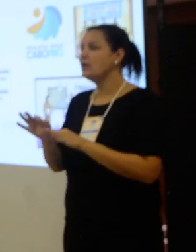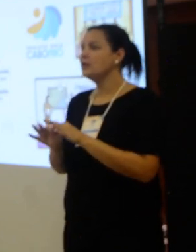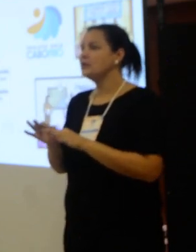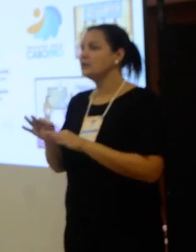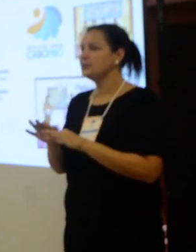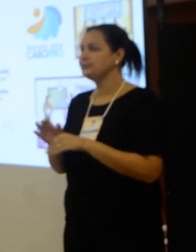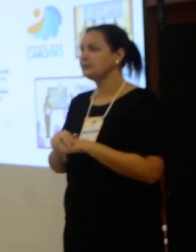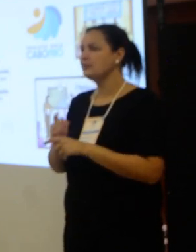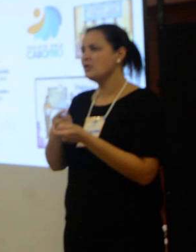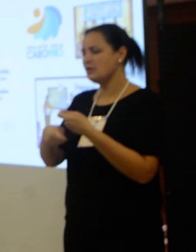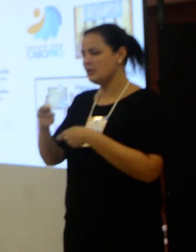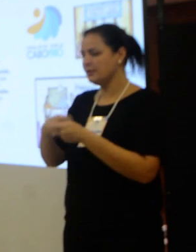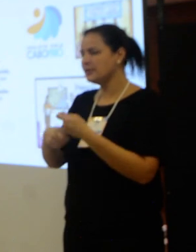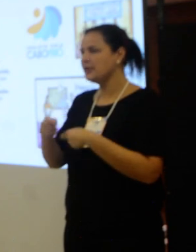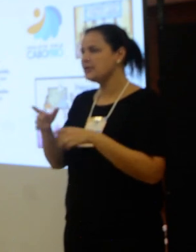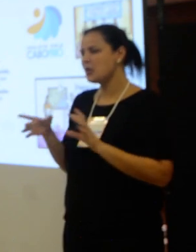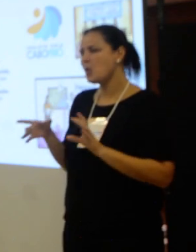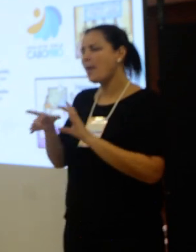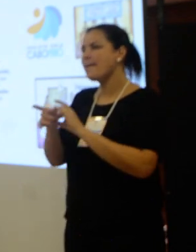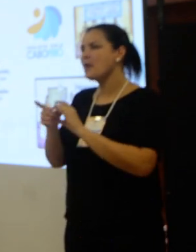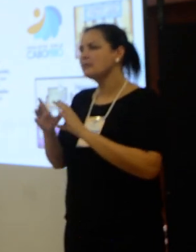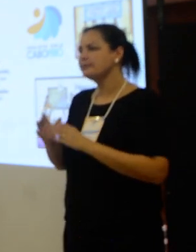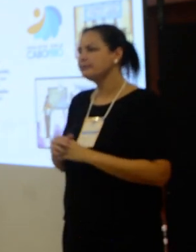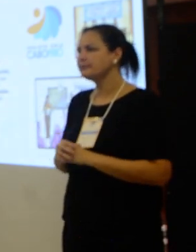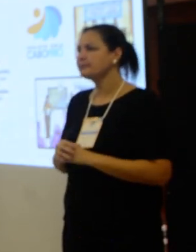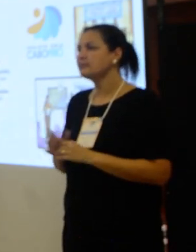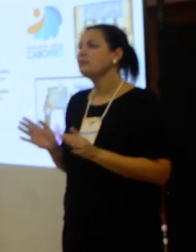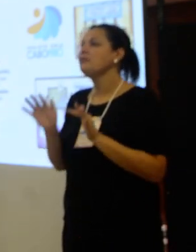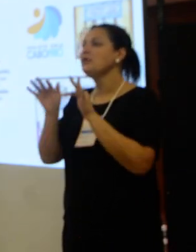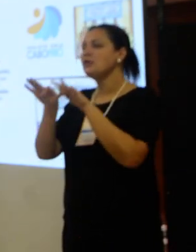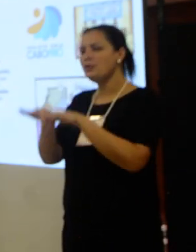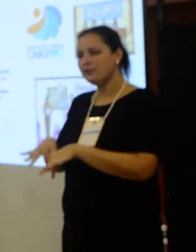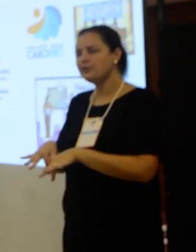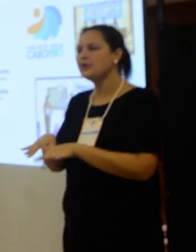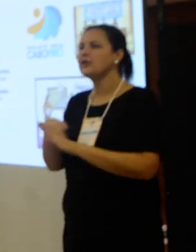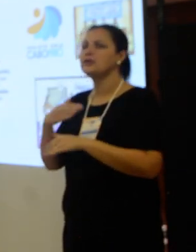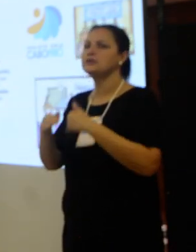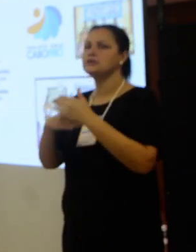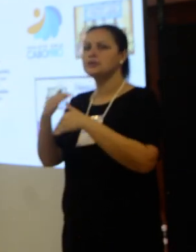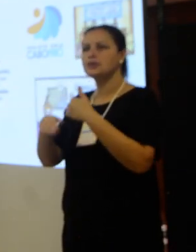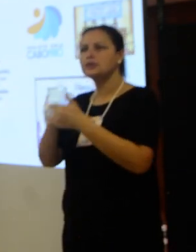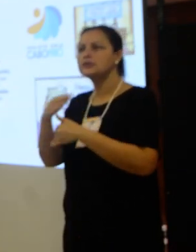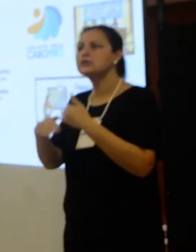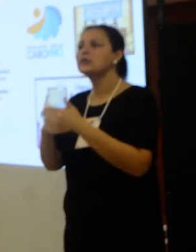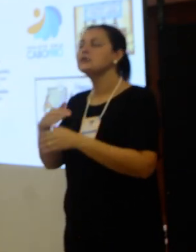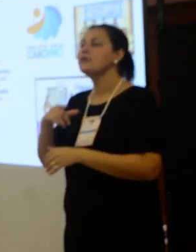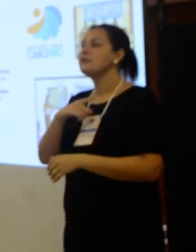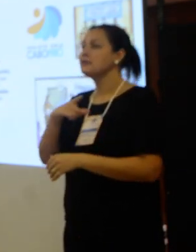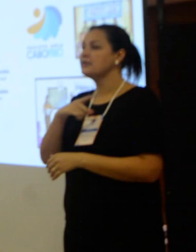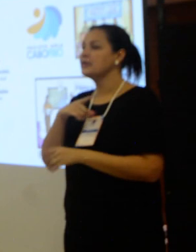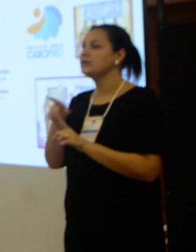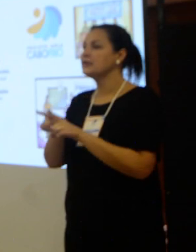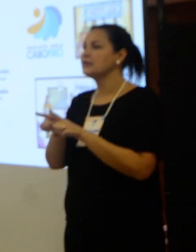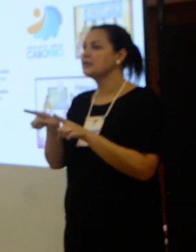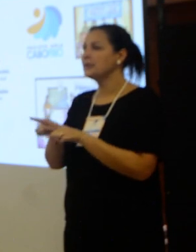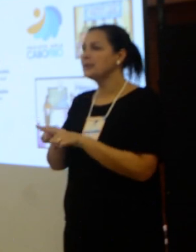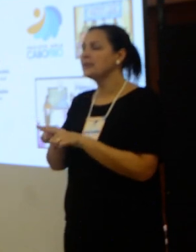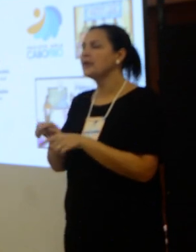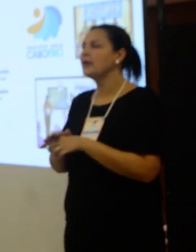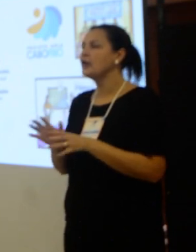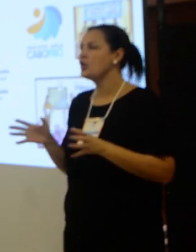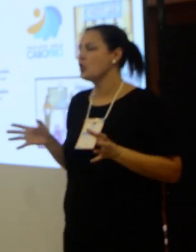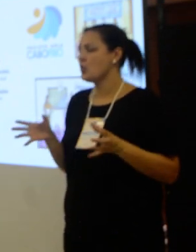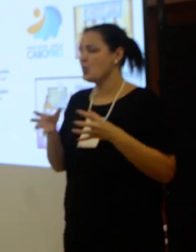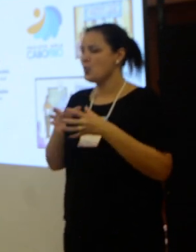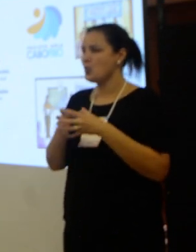PGI, vocês vão ouvir a gente falar em PGI, e no fim desse processo a gente vai ter um comitê gestor da Orla,